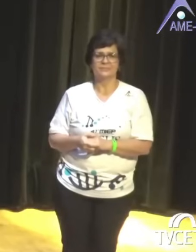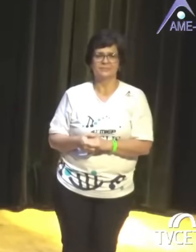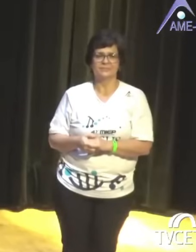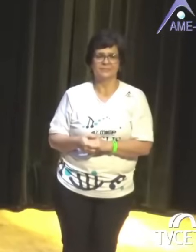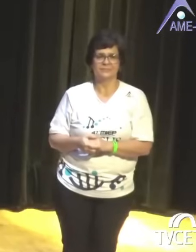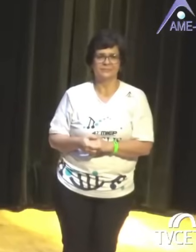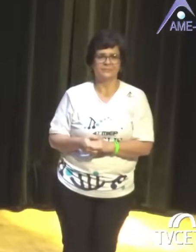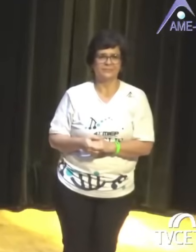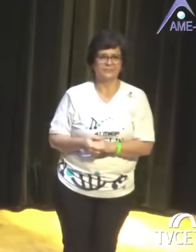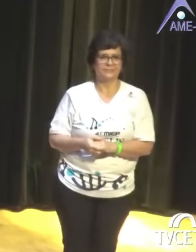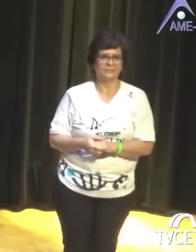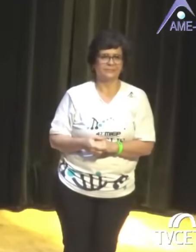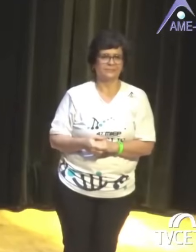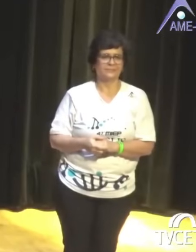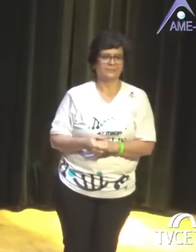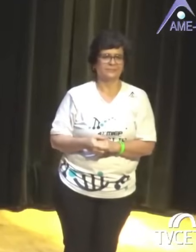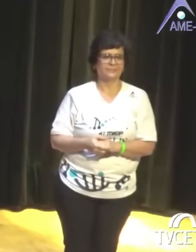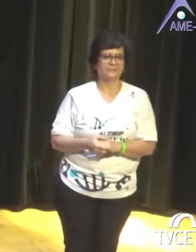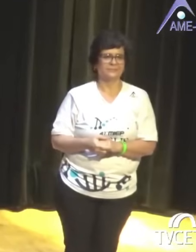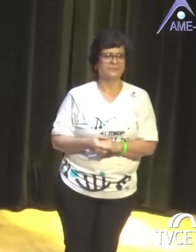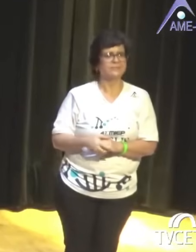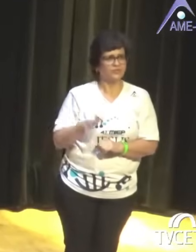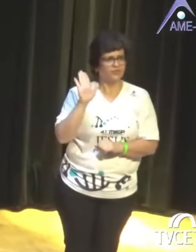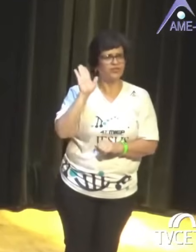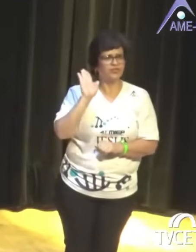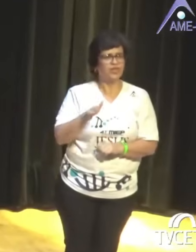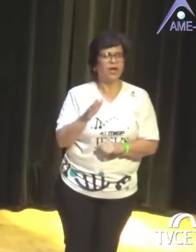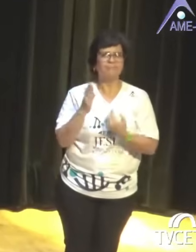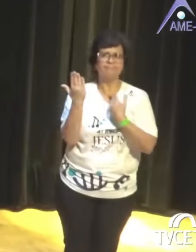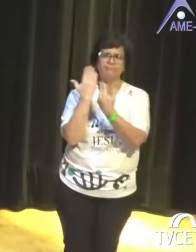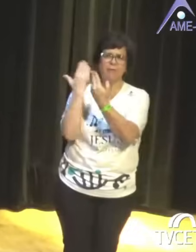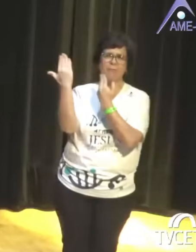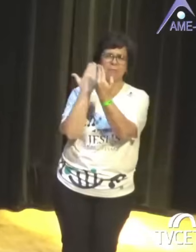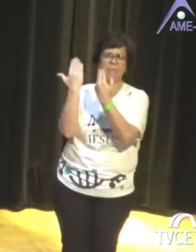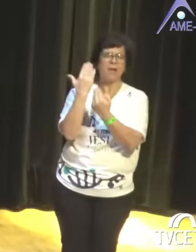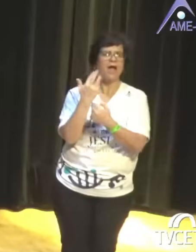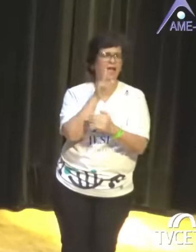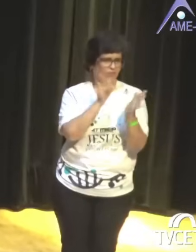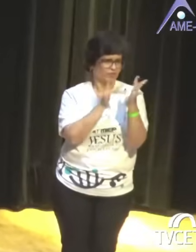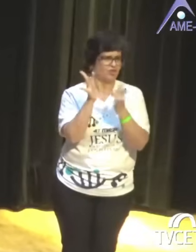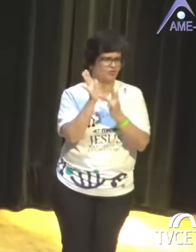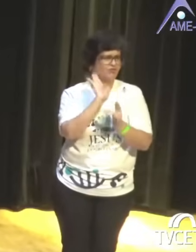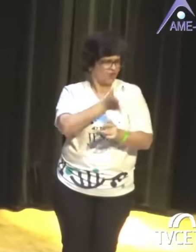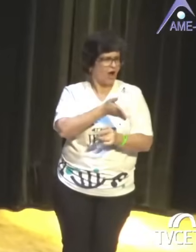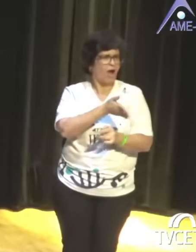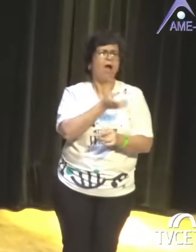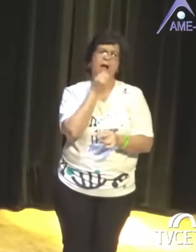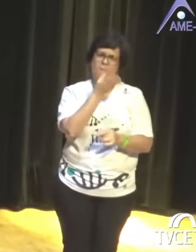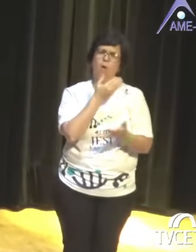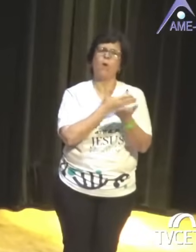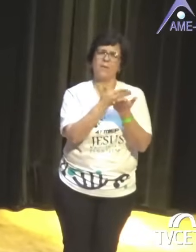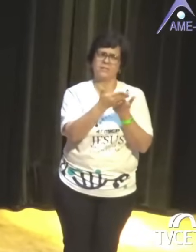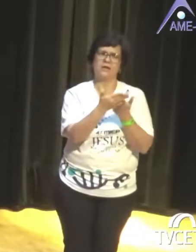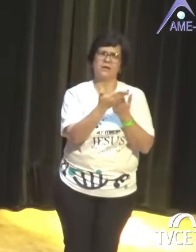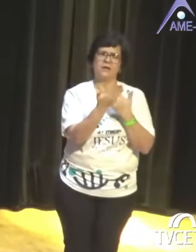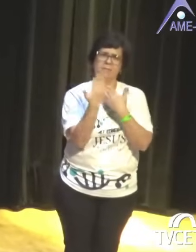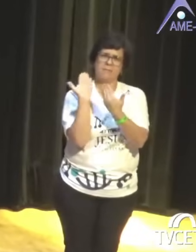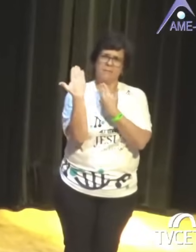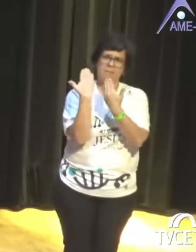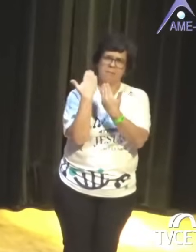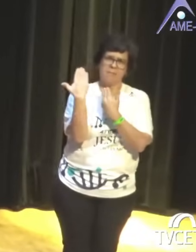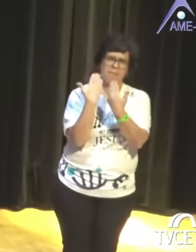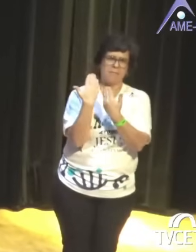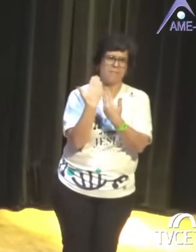ir Hã você já teve Dr com Jesus é bom que você comece a ter